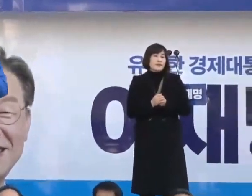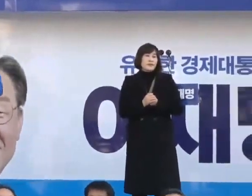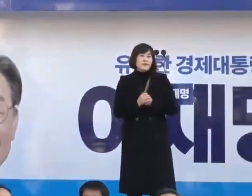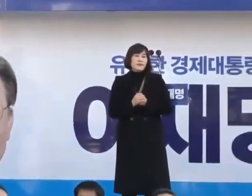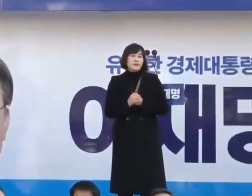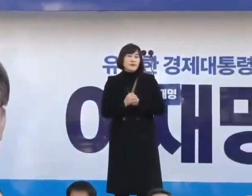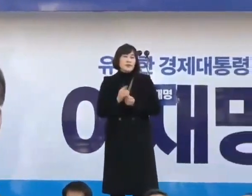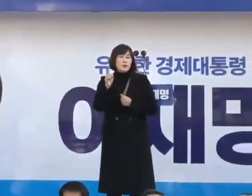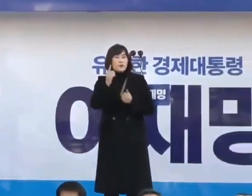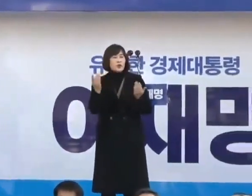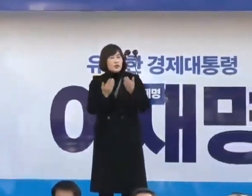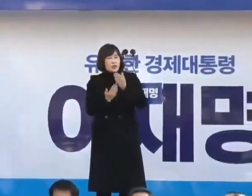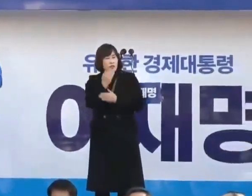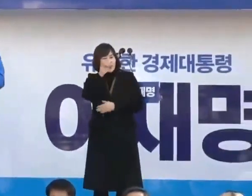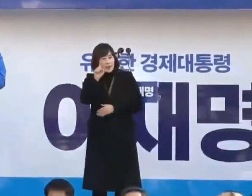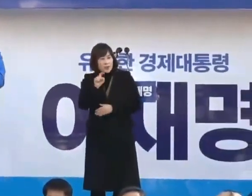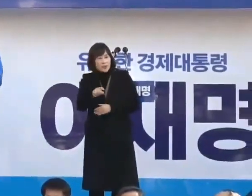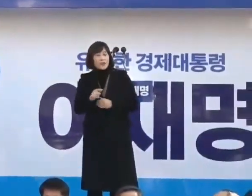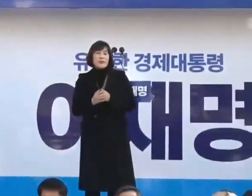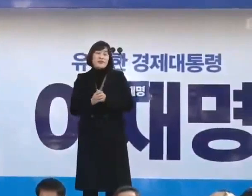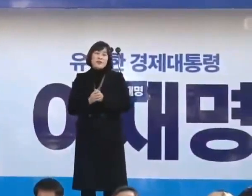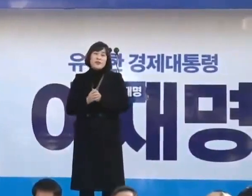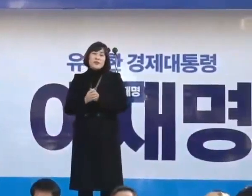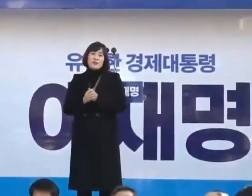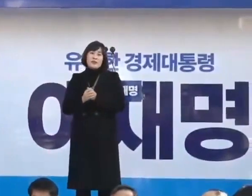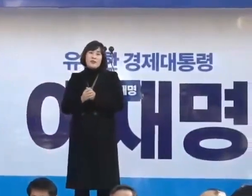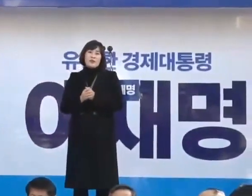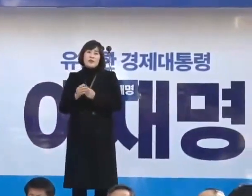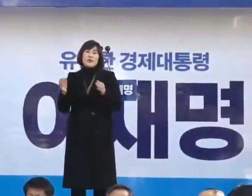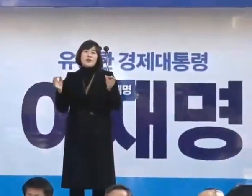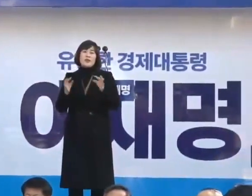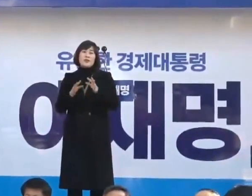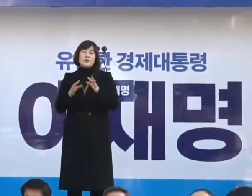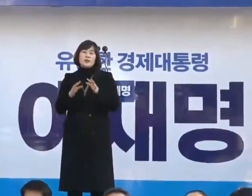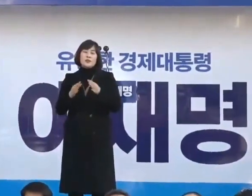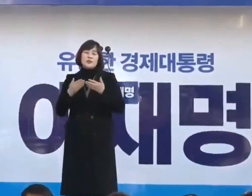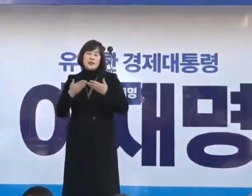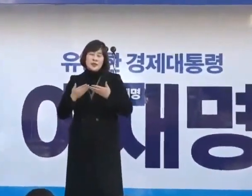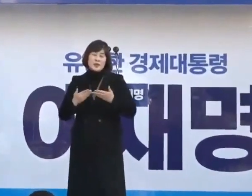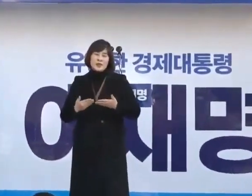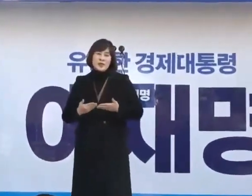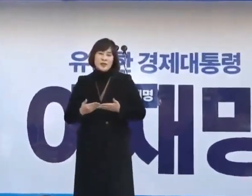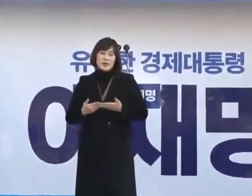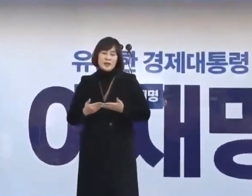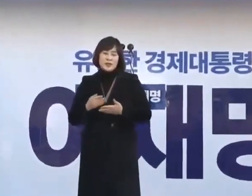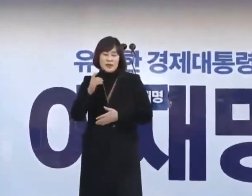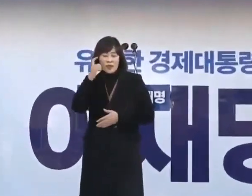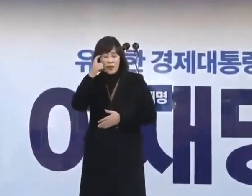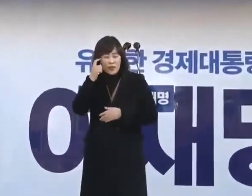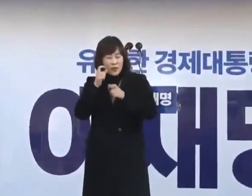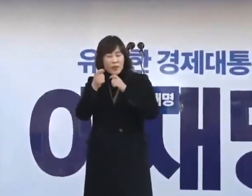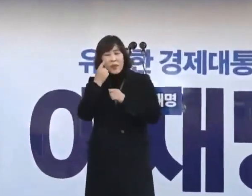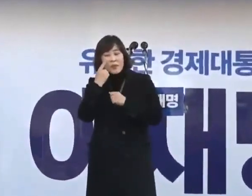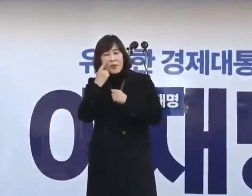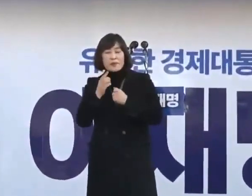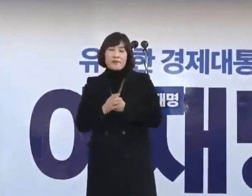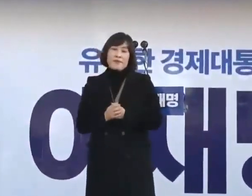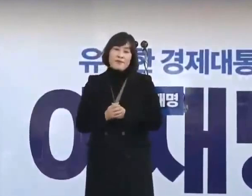과연 어떤 일이 벌어질지 우리가 잠시만 눈을 감고 상상해 보십시오.